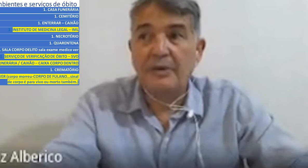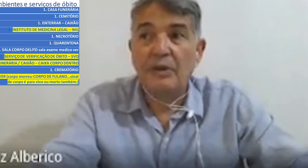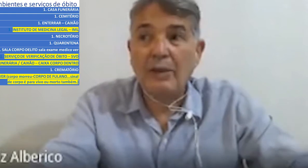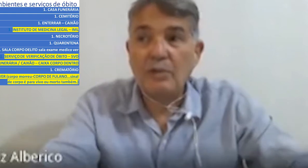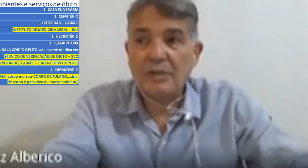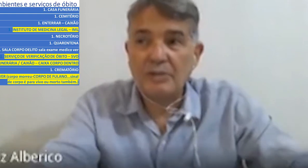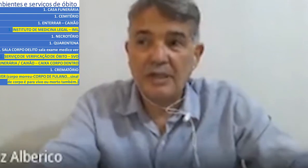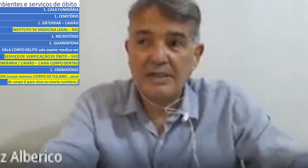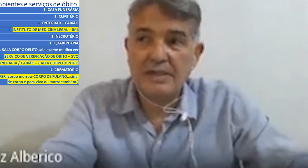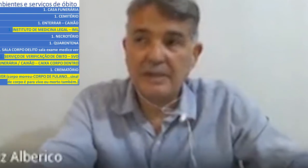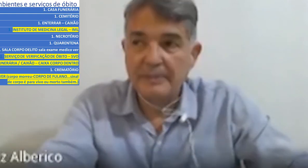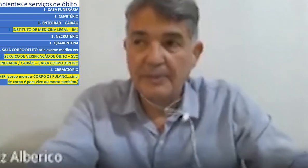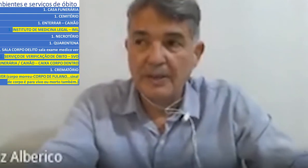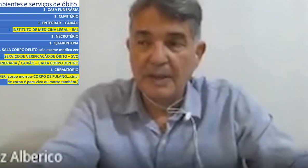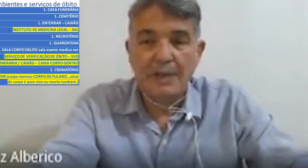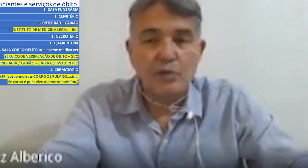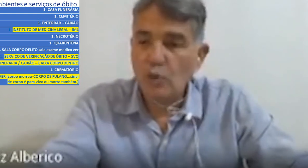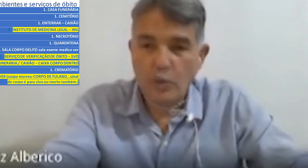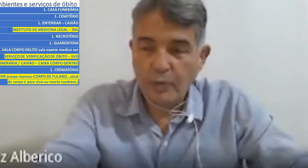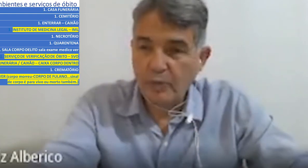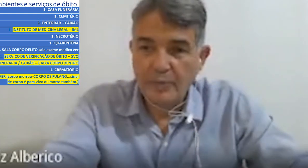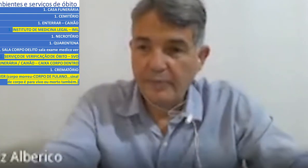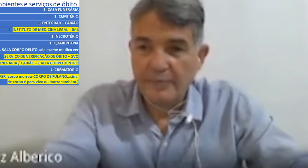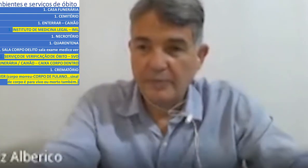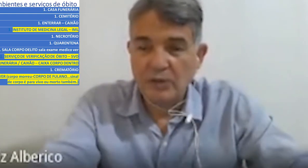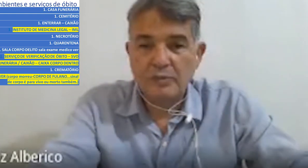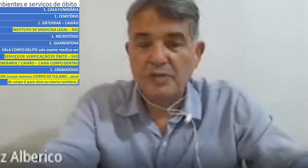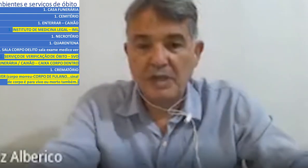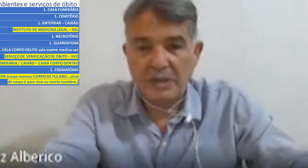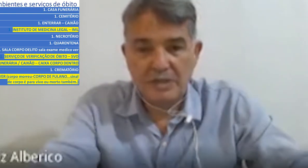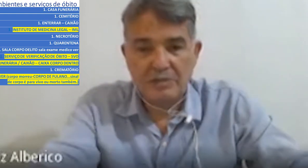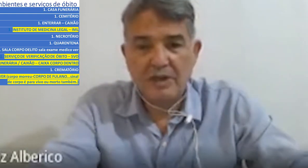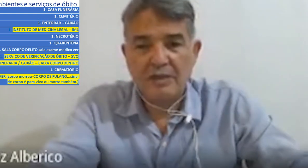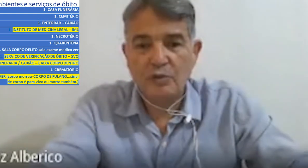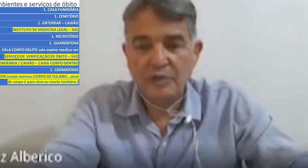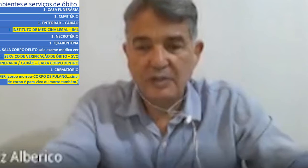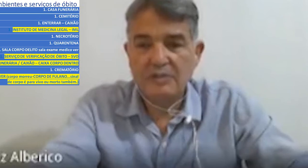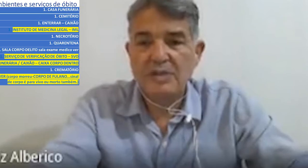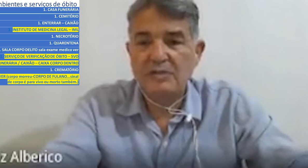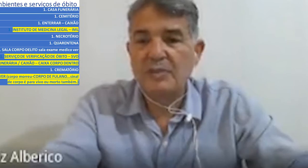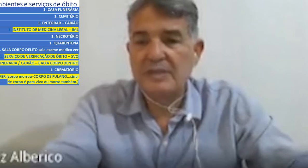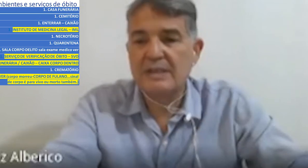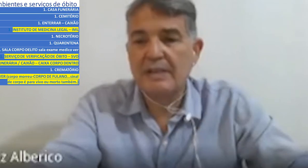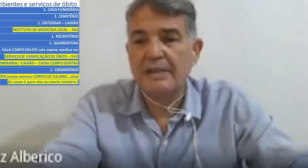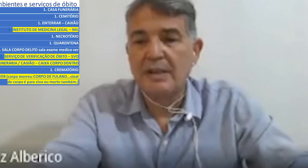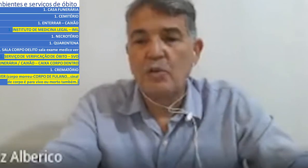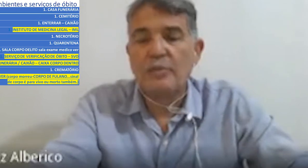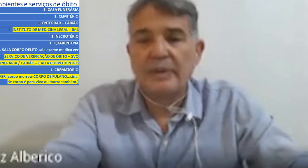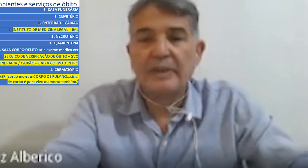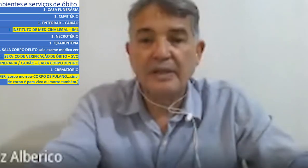a coisa acontece assim, é muito corpo. Então, vocês que estiverem envolvidas, vocês vão precisar compreender isso,